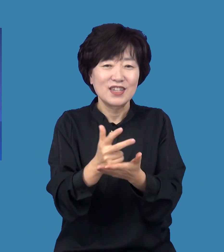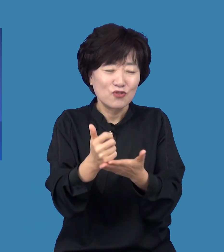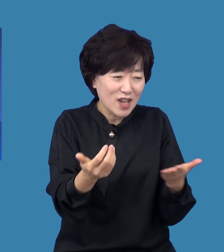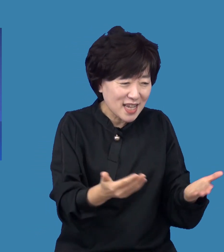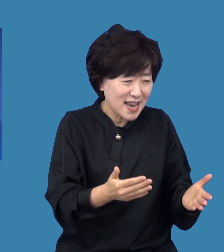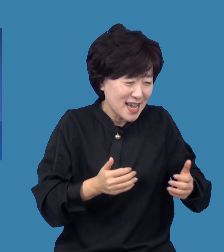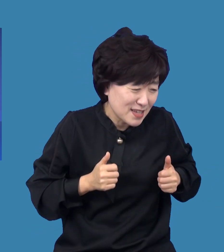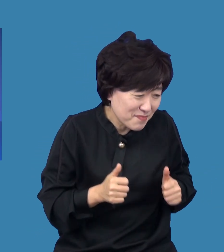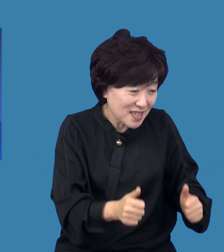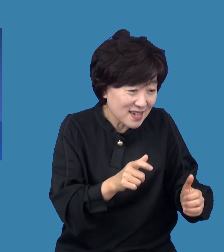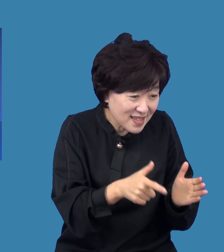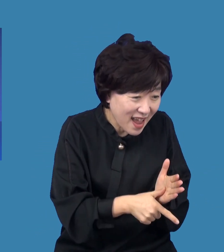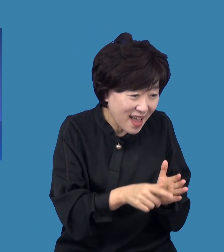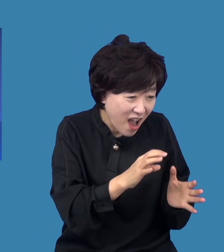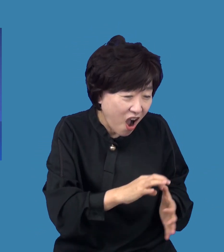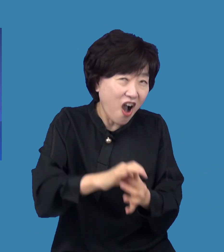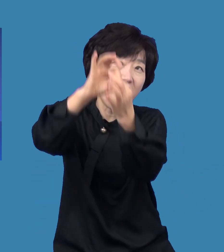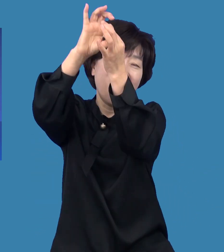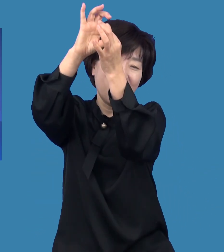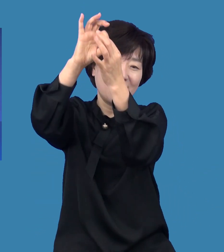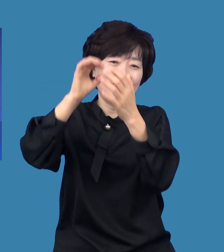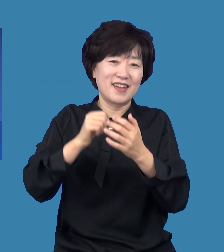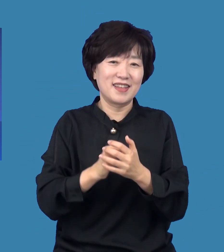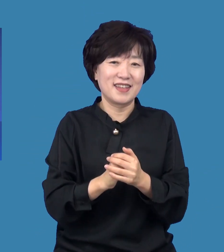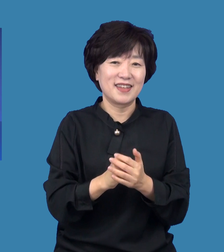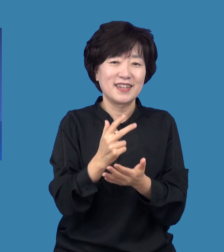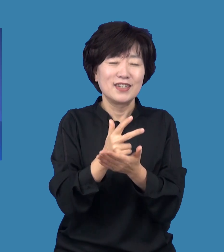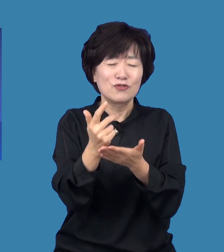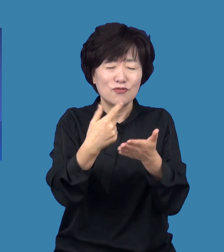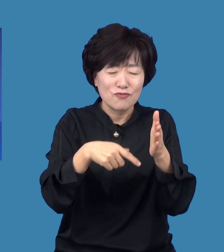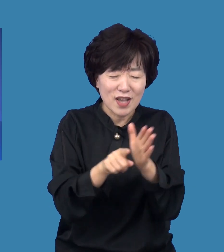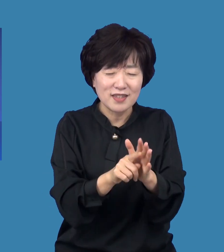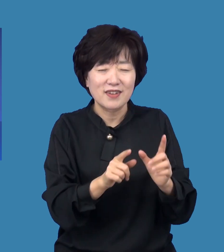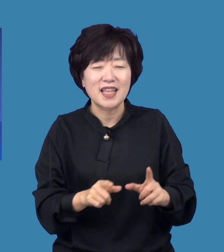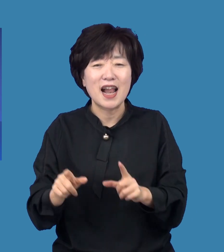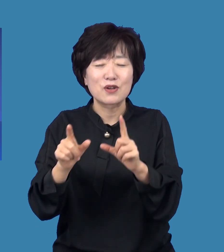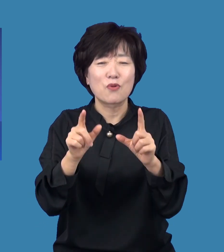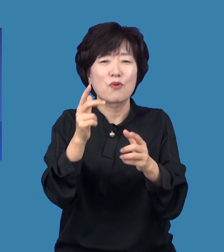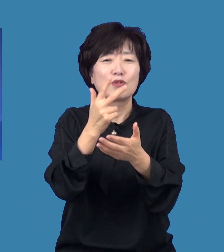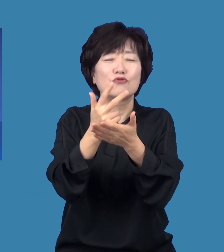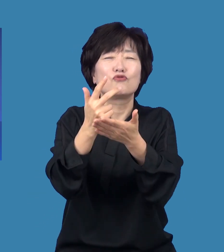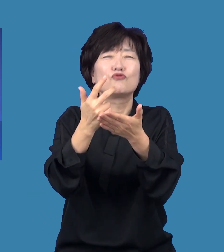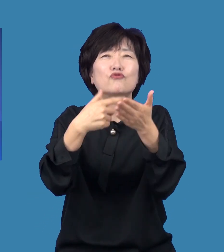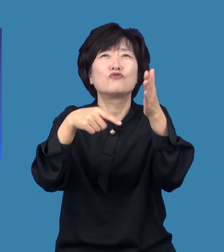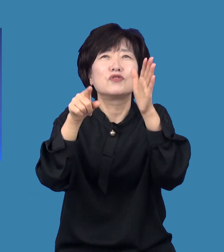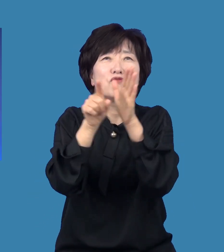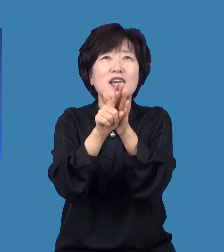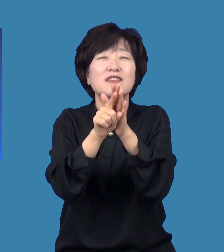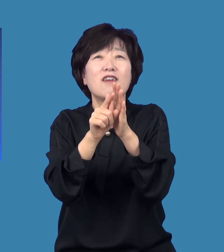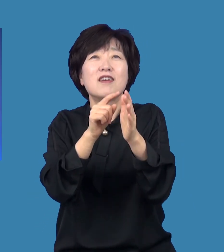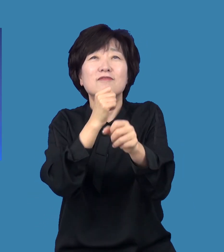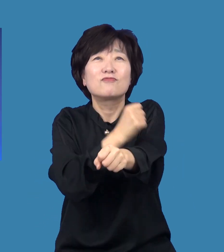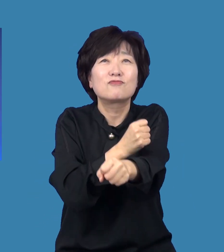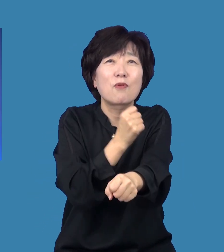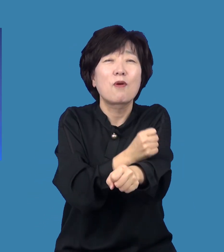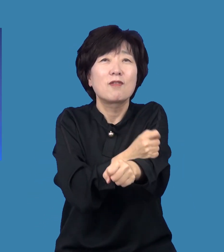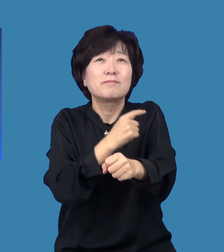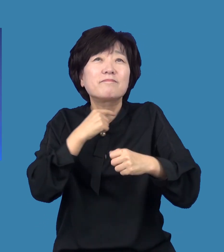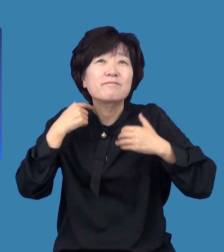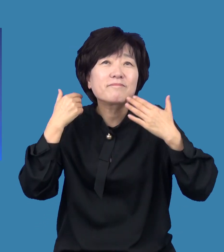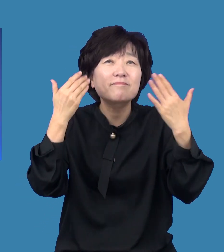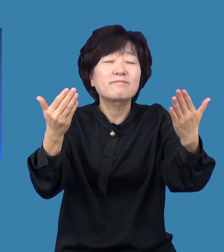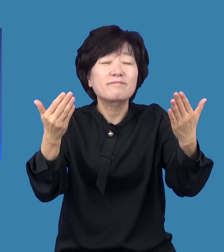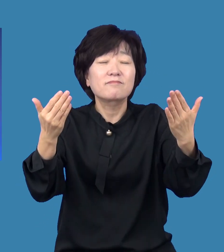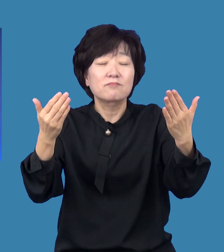거예요. 우리가 주를 위해서 살고 주의 일에 힘쓰고 주를 위해서 수고할 때 우리 몸은 비록 이